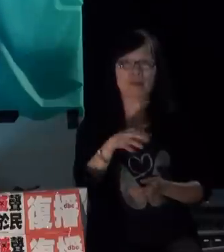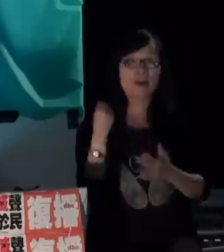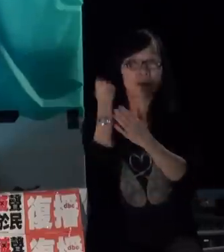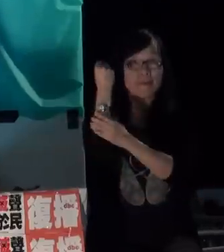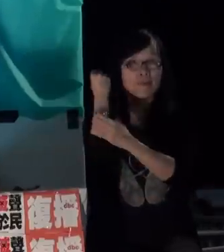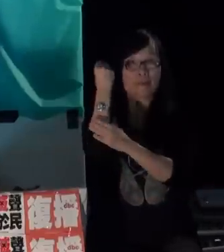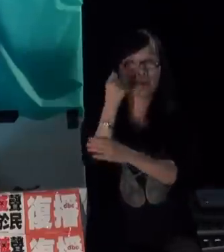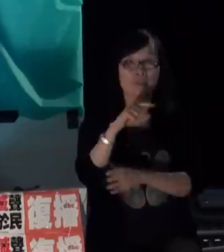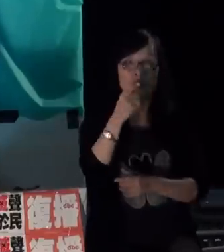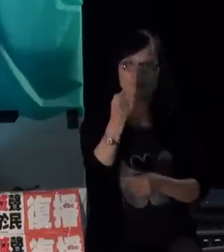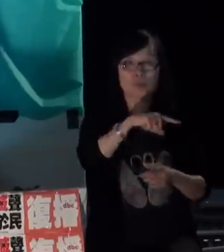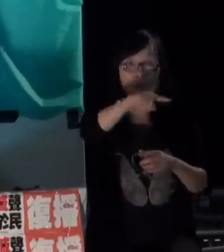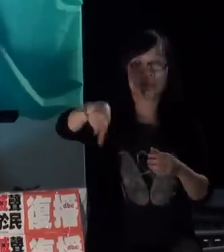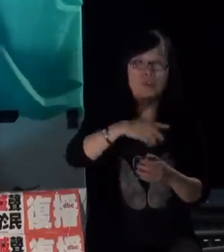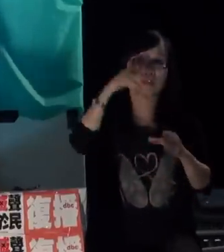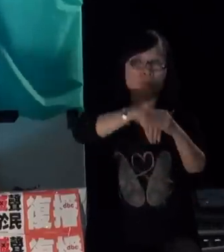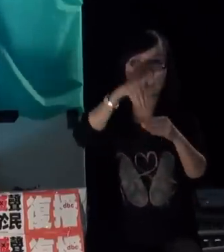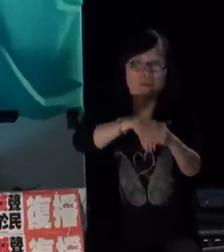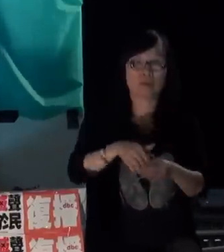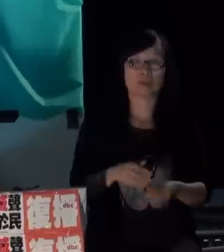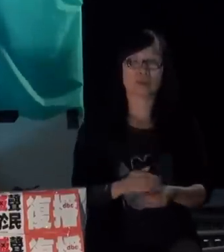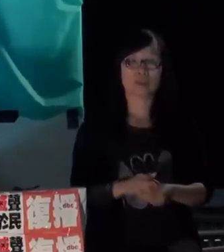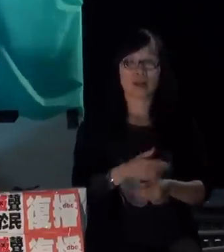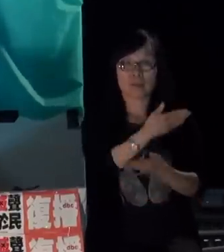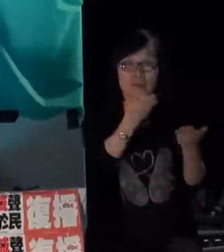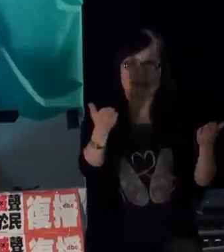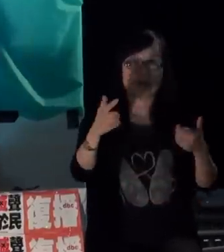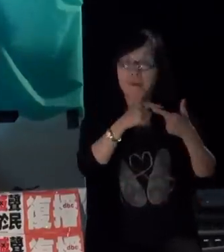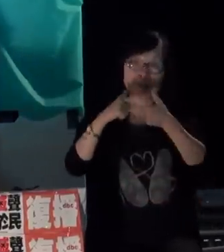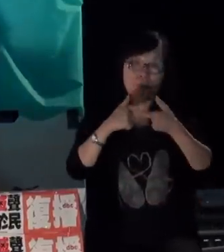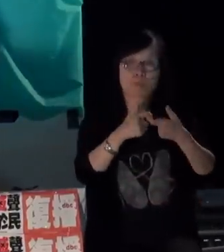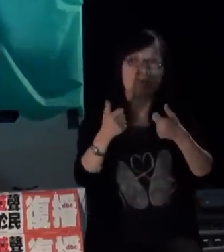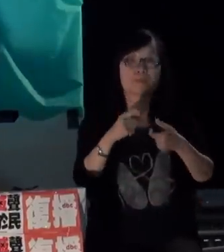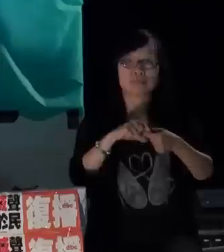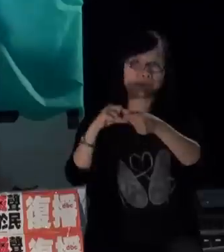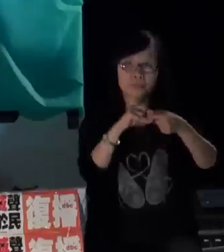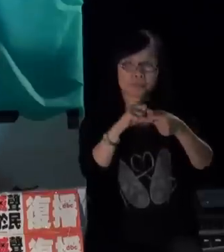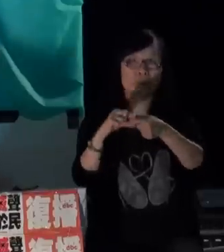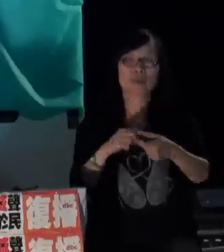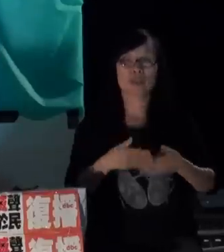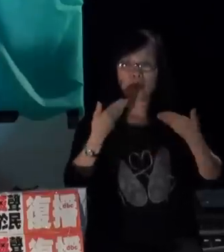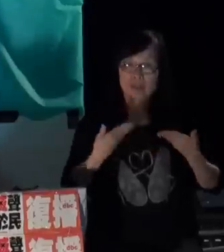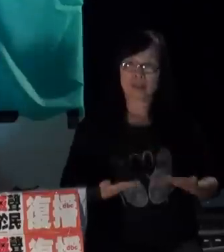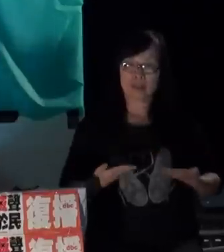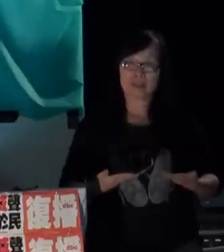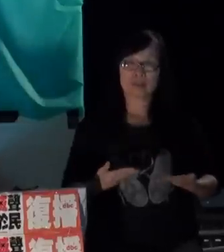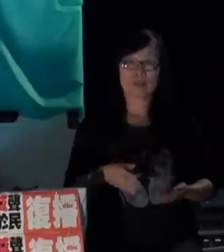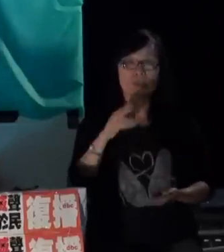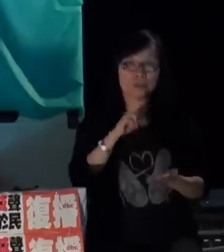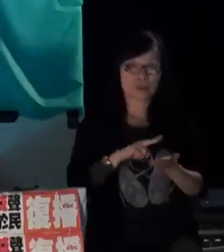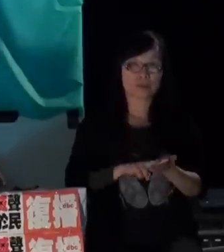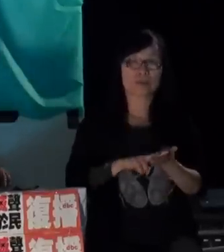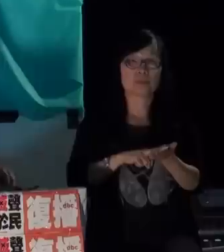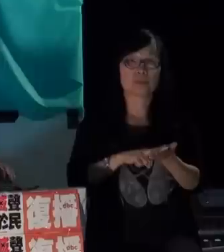商勾結我們反對小圈子選舉，是跟大家昔日的利益息息相關的。那我今天我相信